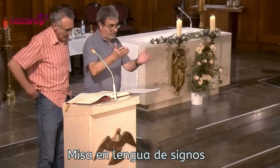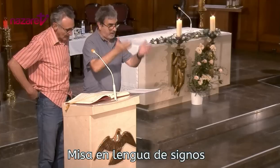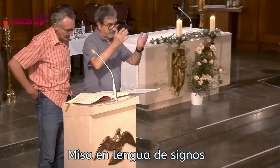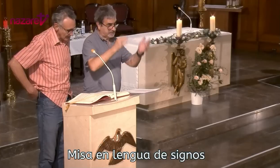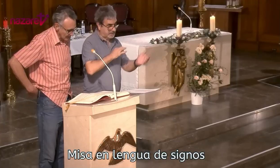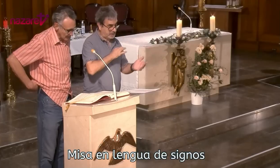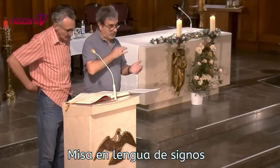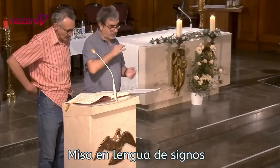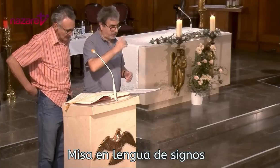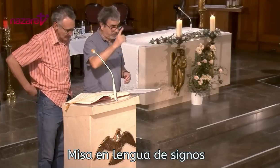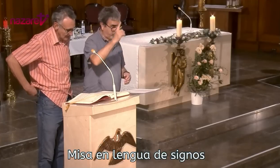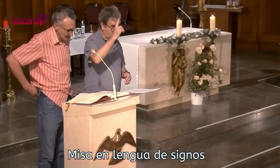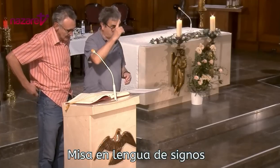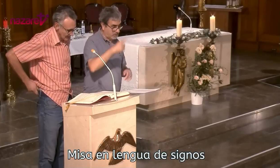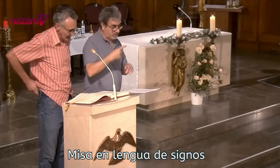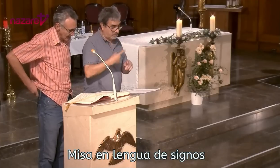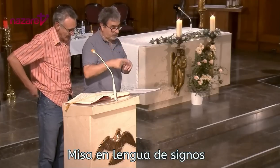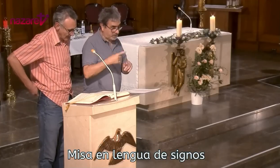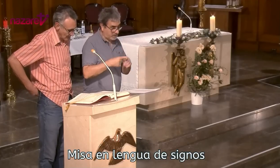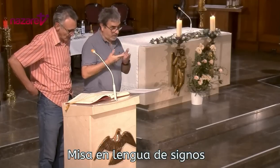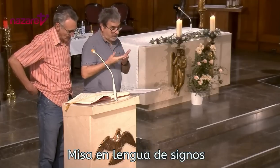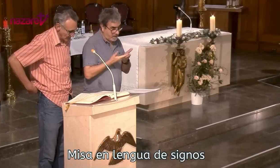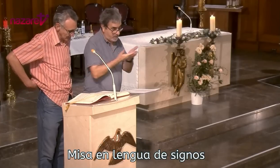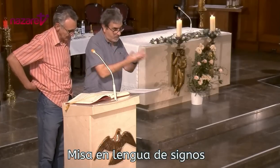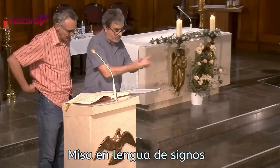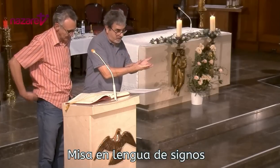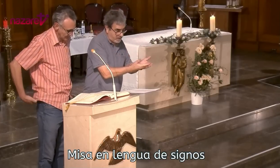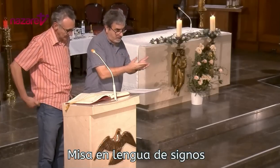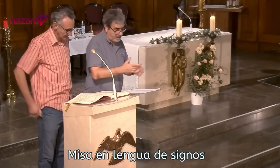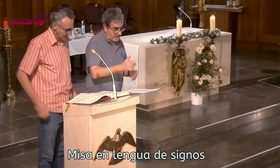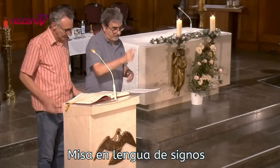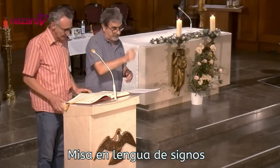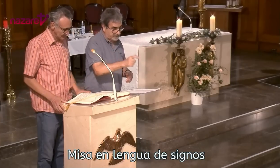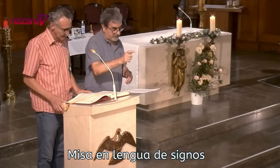Alabad al Señor, que alza al pobre.